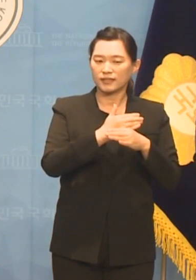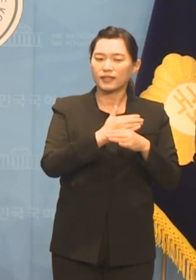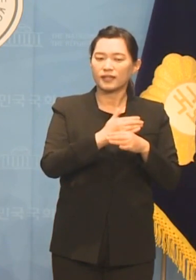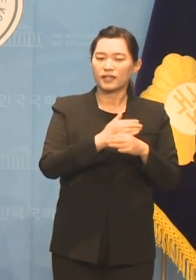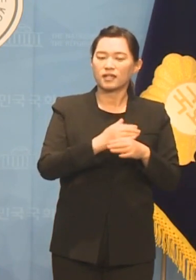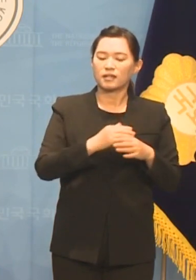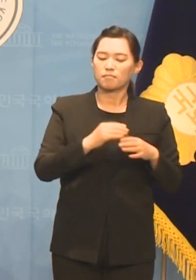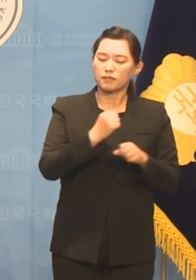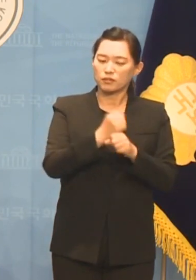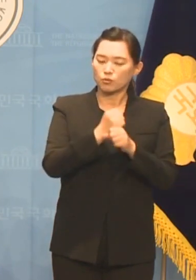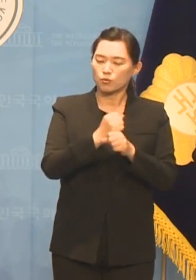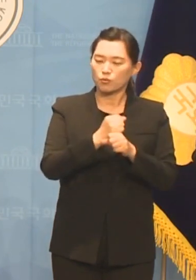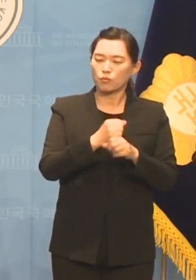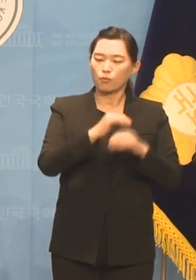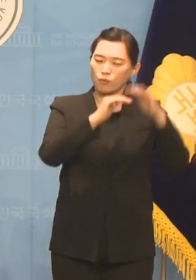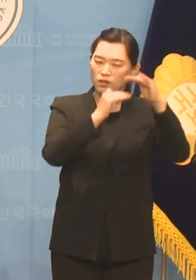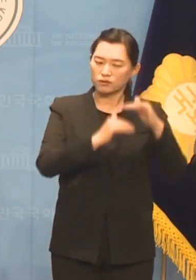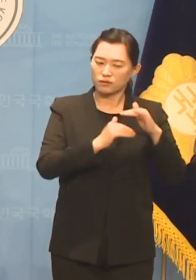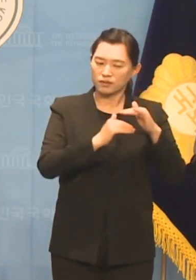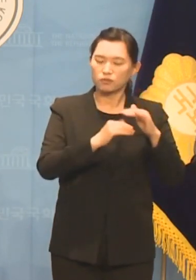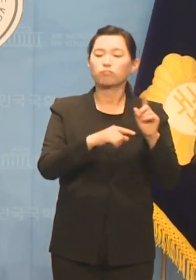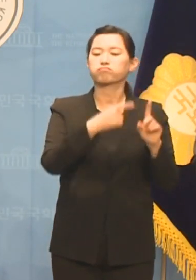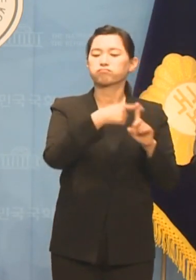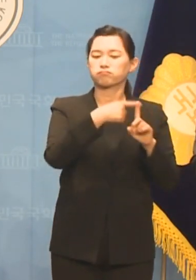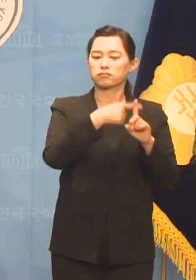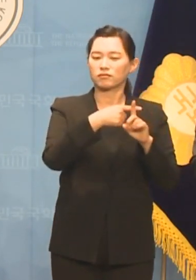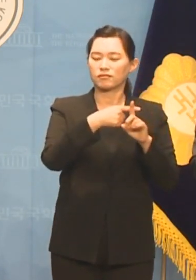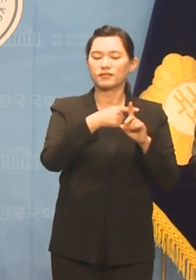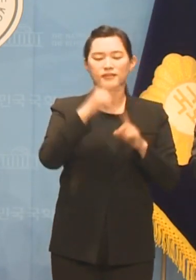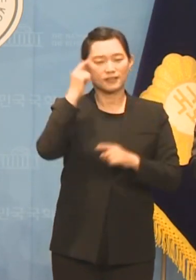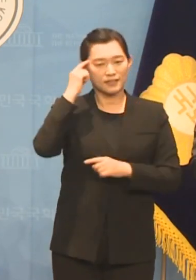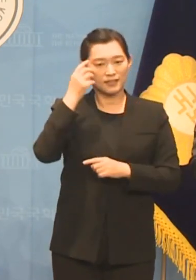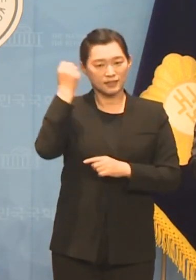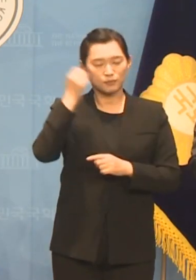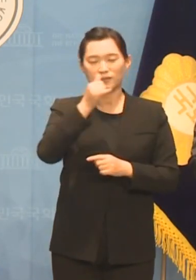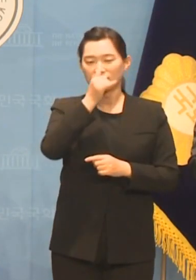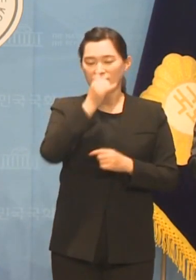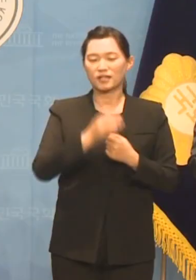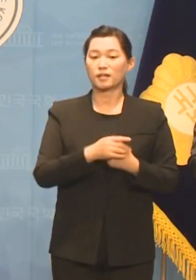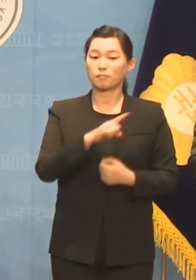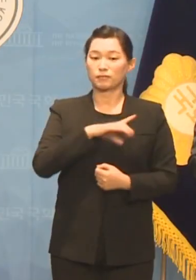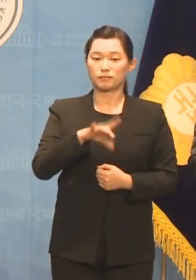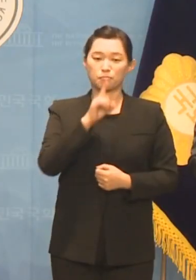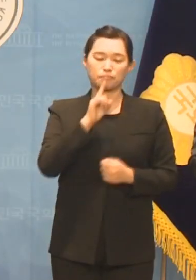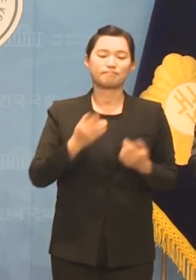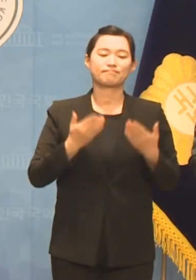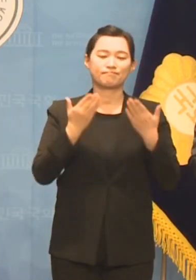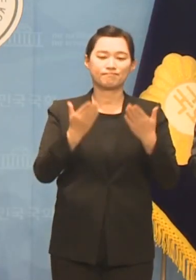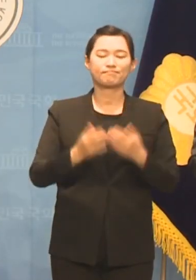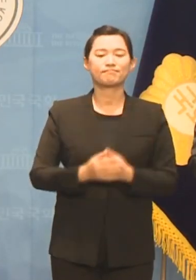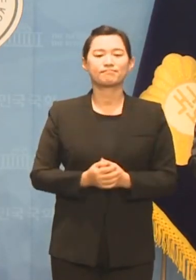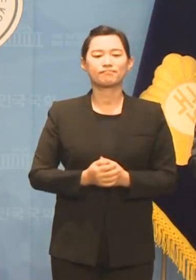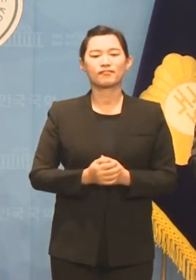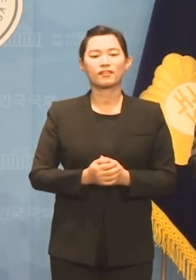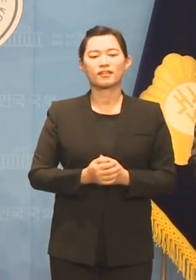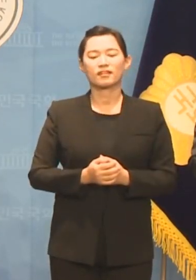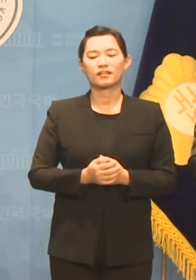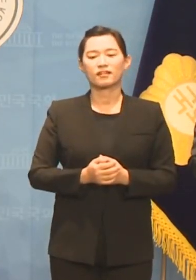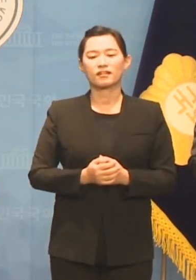과정에 있어서 긍정적인 작용을 한다라는 부분에 대해서 먼저 말씀을 드리고